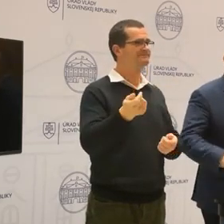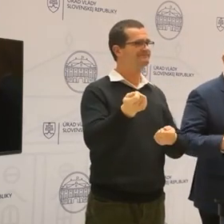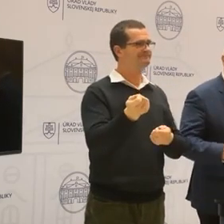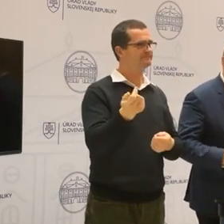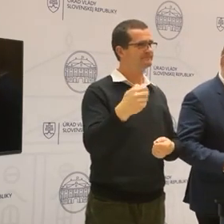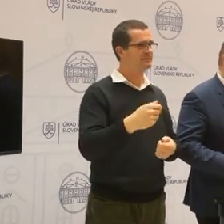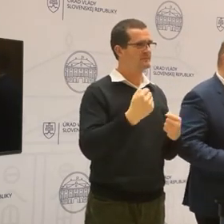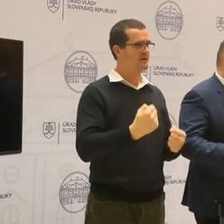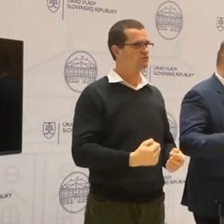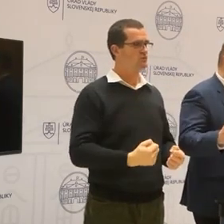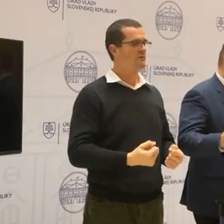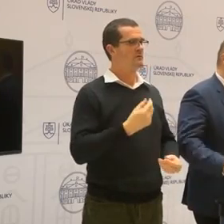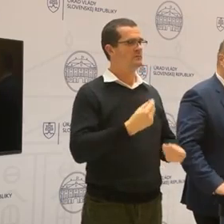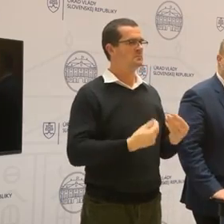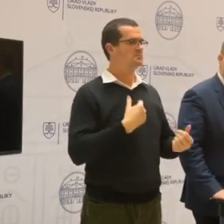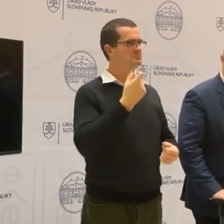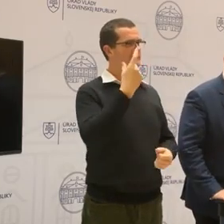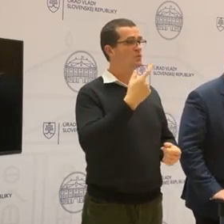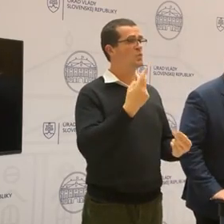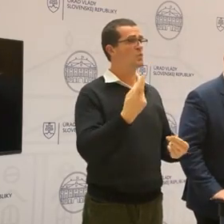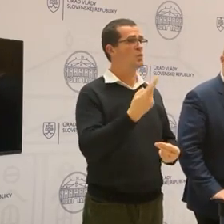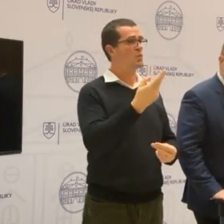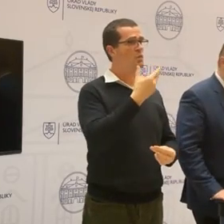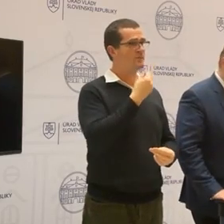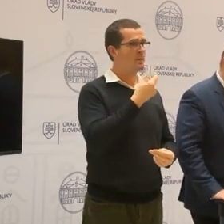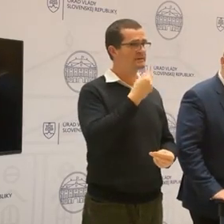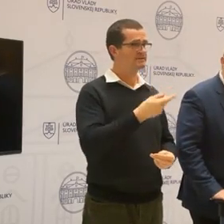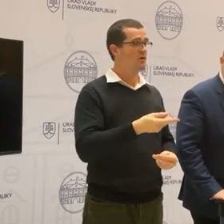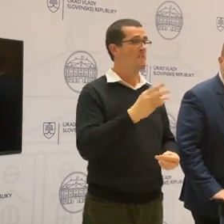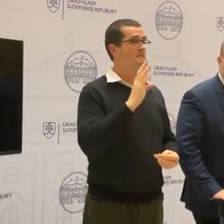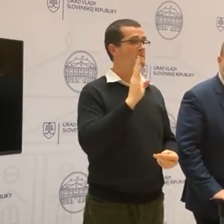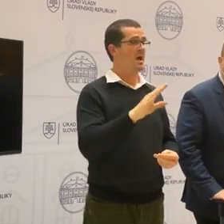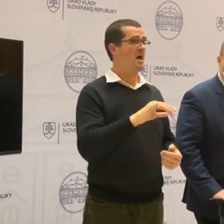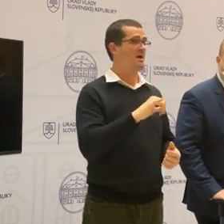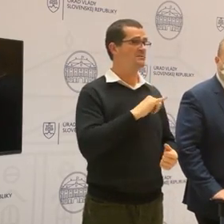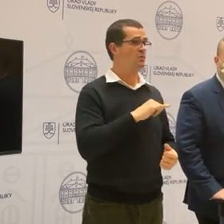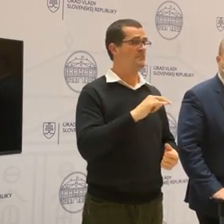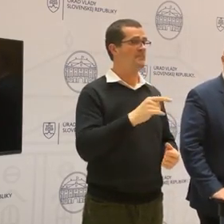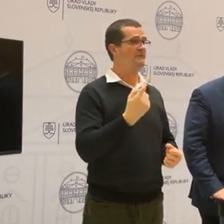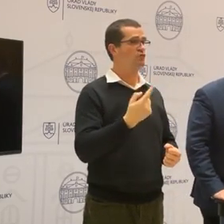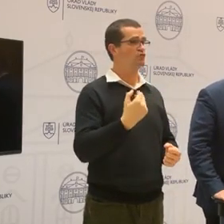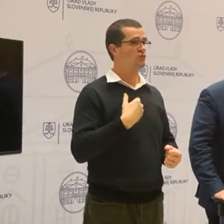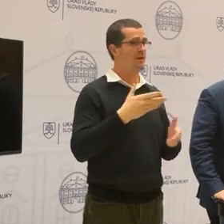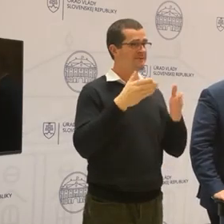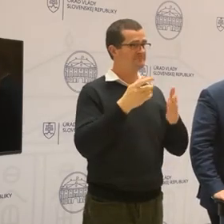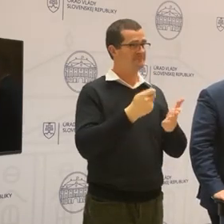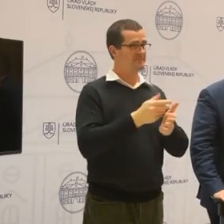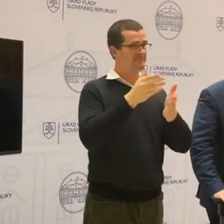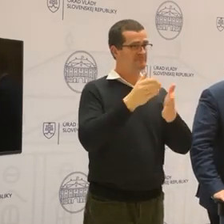dostať. Toto im umožňuje, že keď napríklad, vymyslím si, Univerzita Komenského bude mať záujem na niektorej fakulte o niektorého